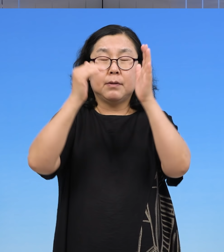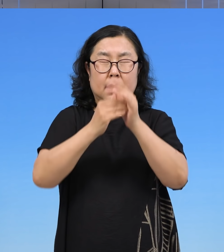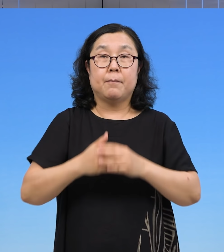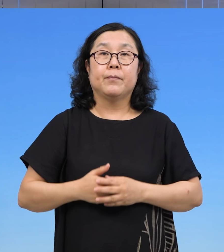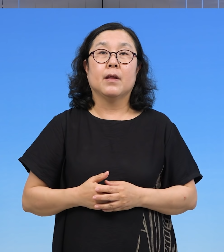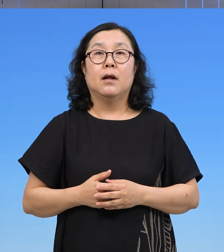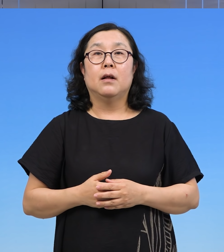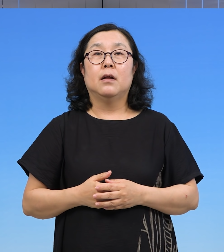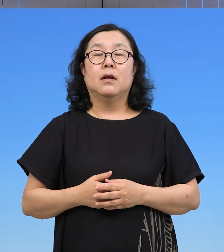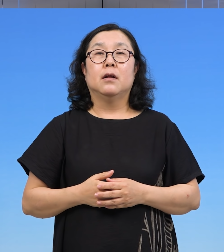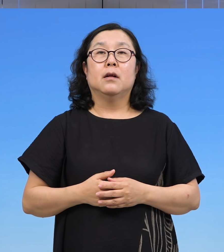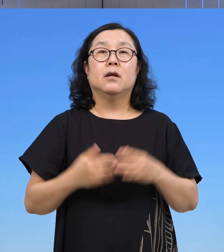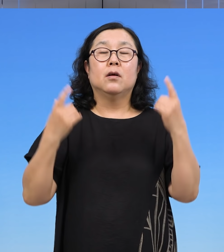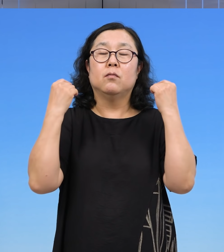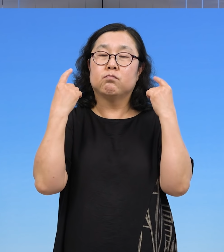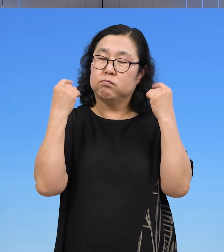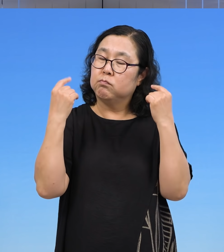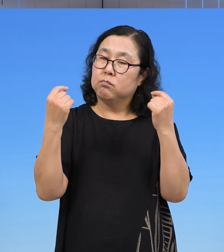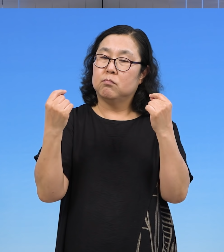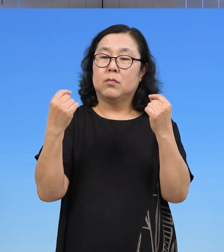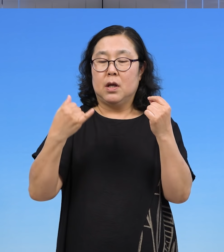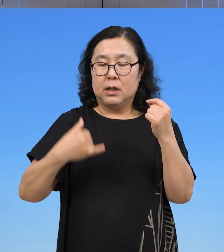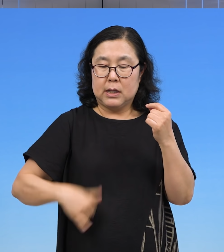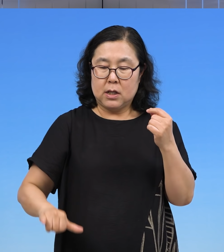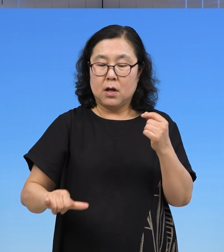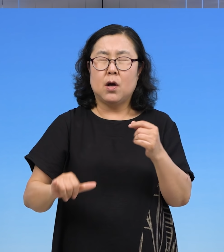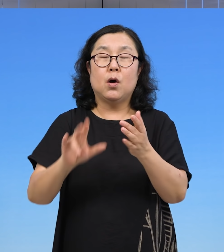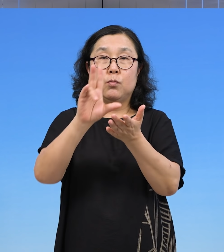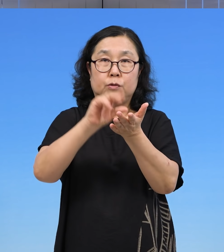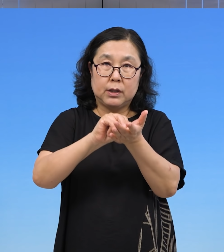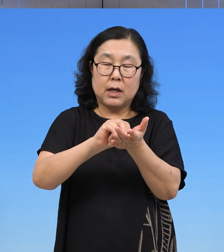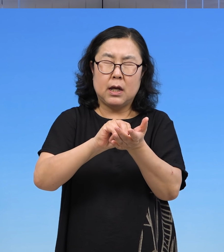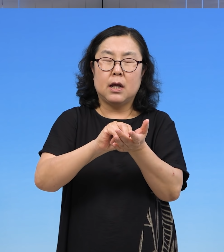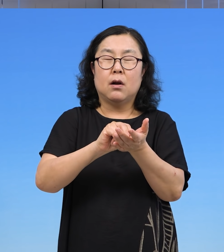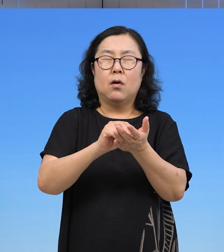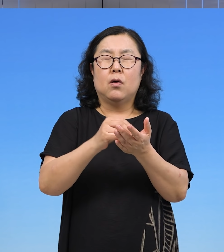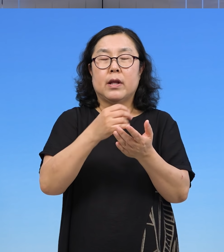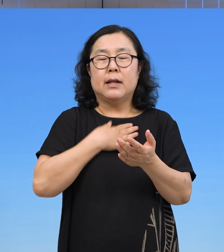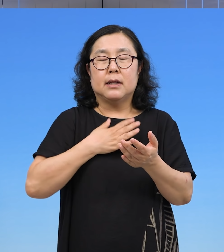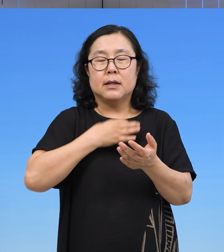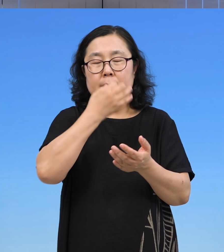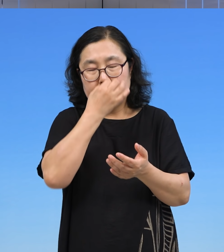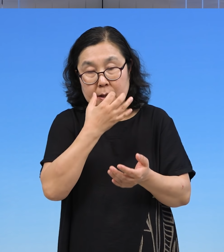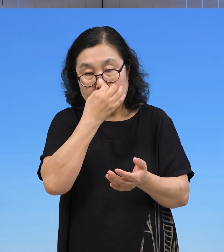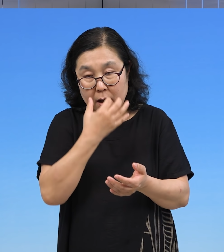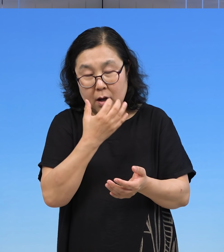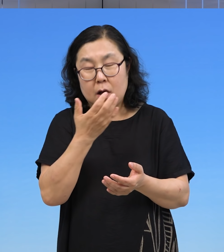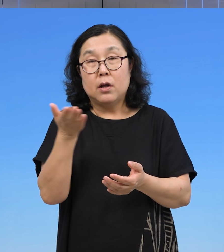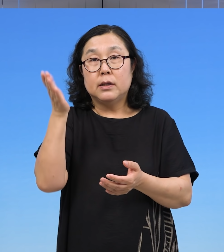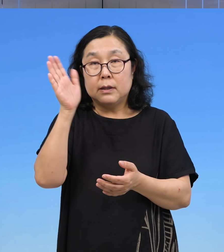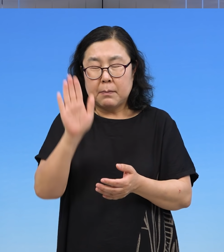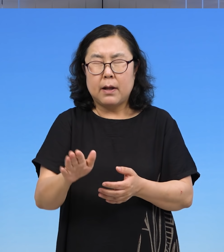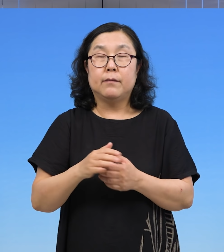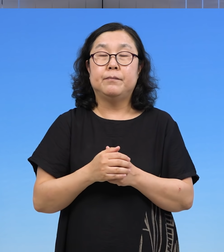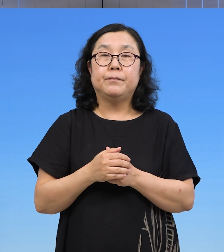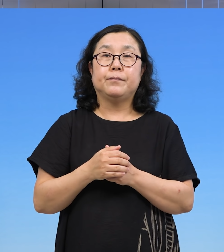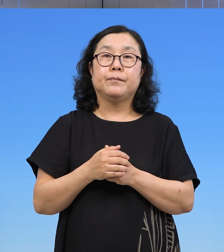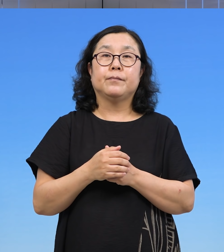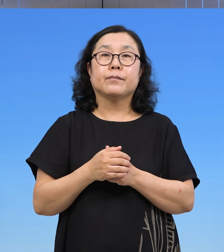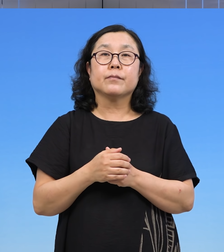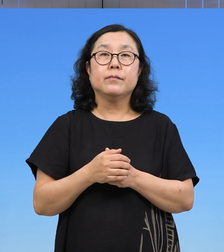여전히 자녀 문제 무슨 내용인지는 안 밝혀서 잘 모르겠지만요 여전히 자녀 문제로 실험하고 있다는 내용을 거기다